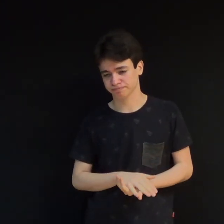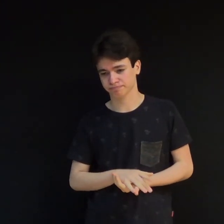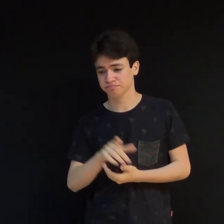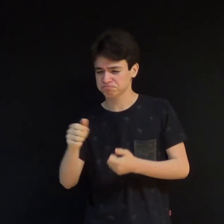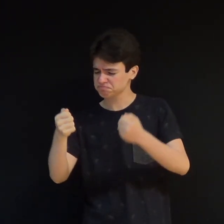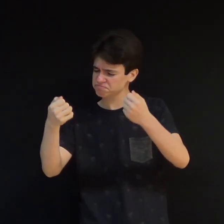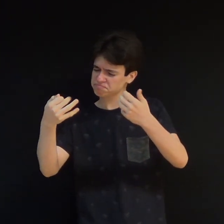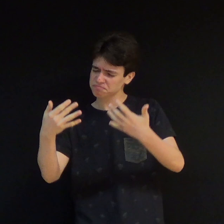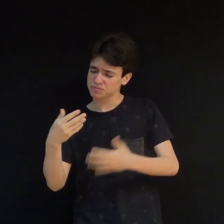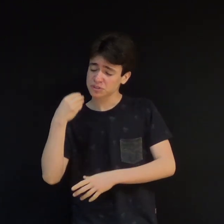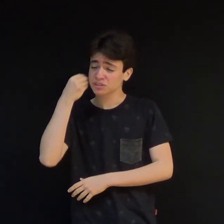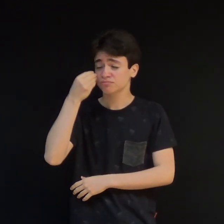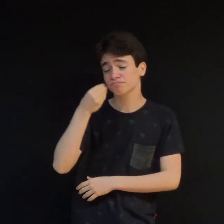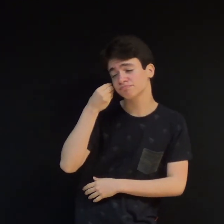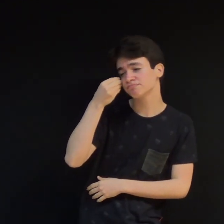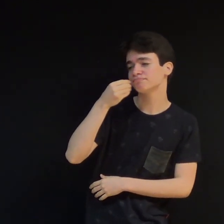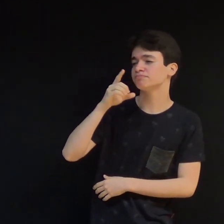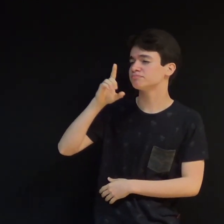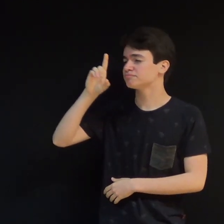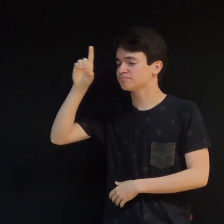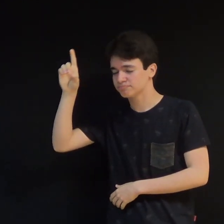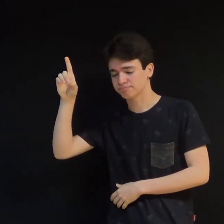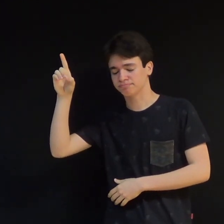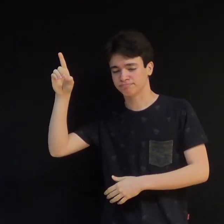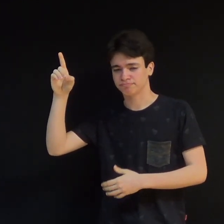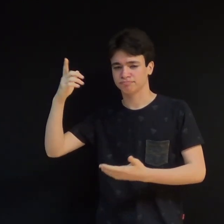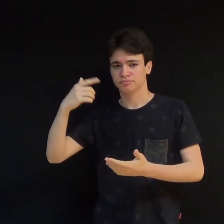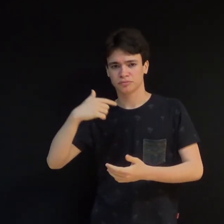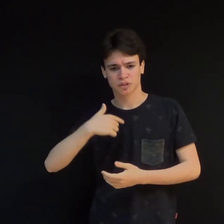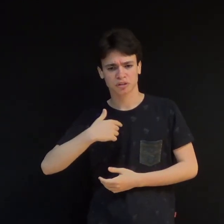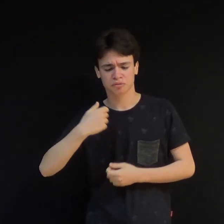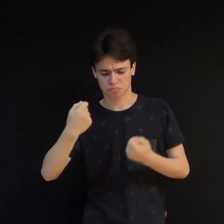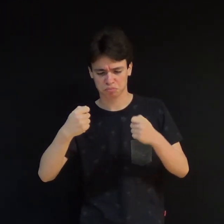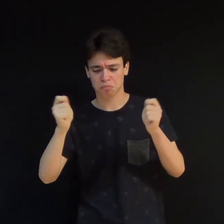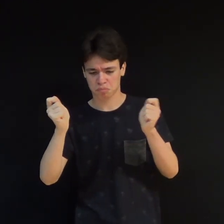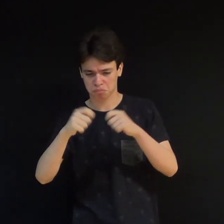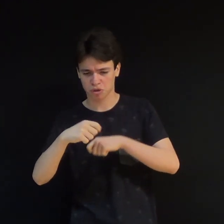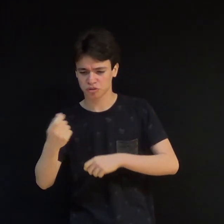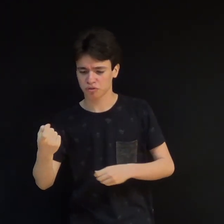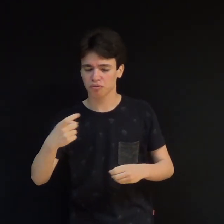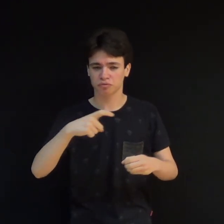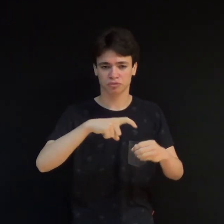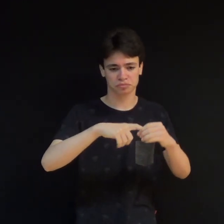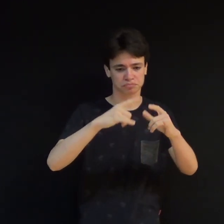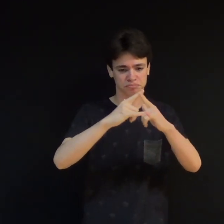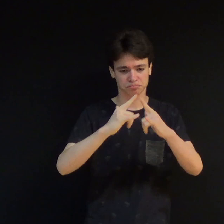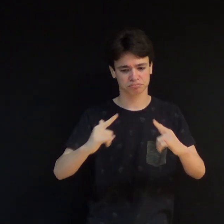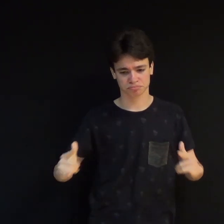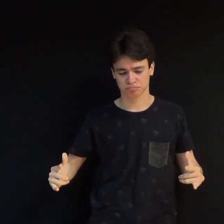com deus nos últimos anos me levou de volta ao acampamento se aceitar nenhum sinttav pela corrida